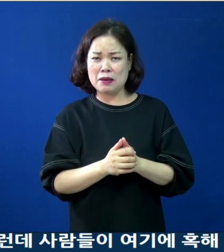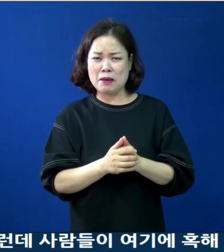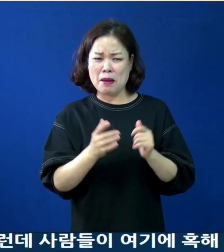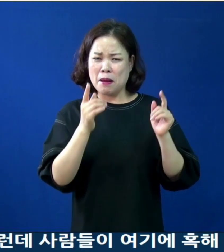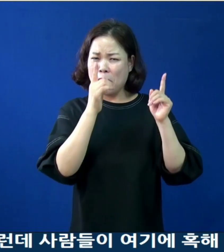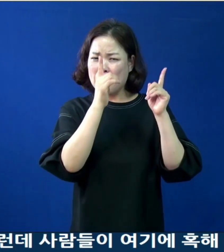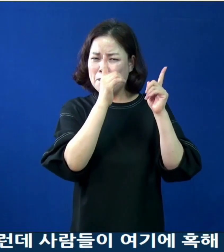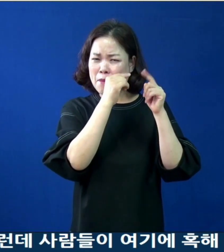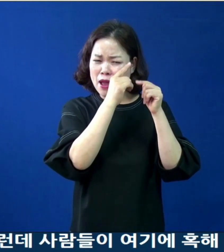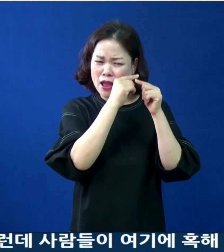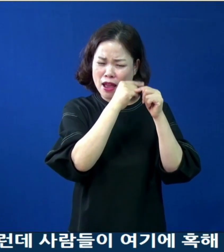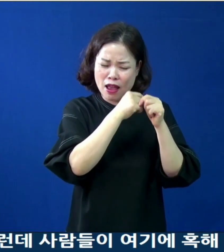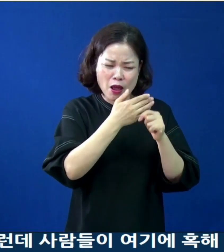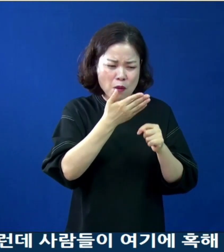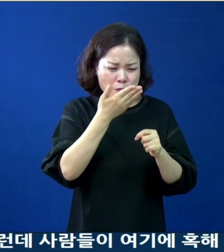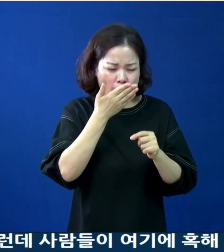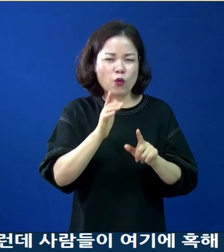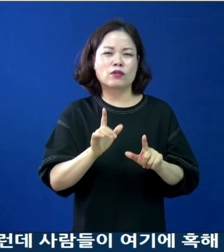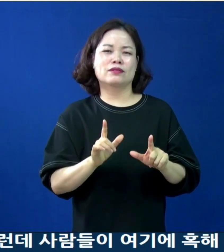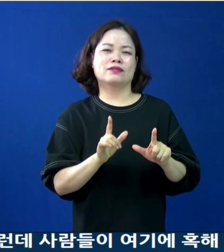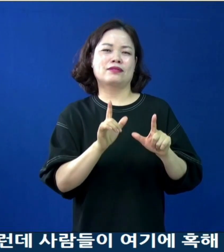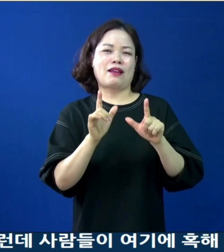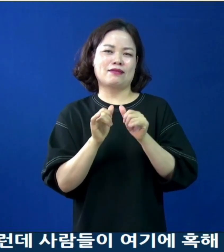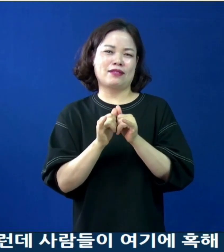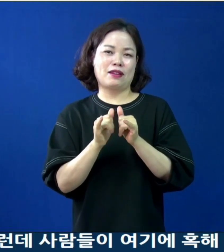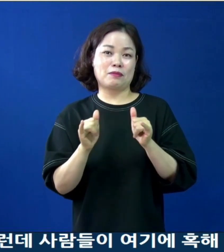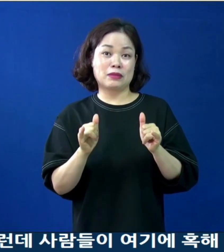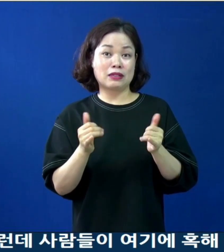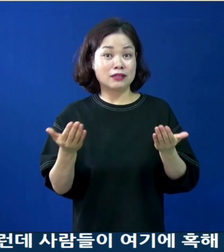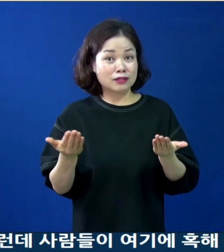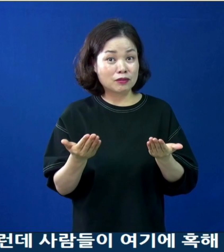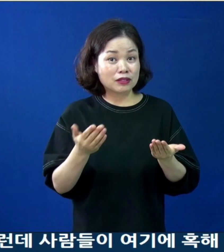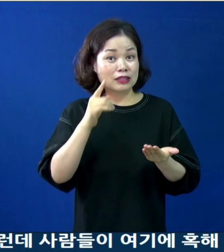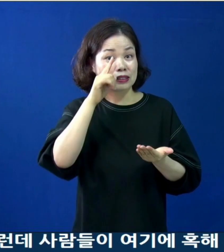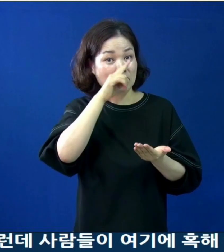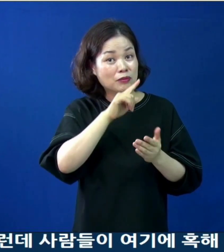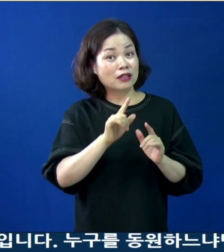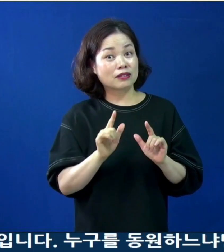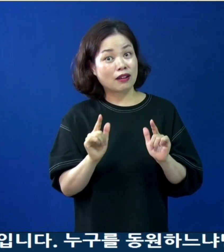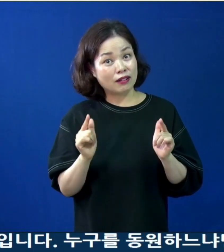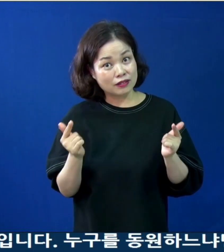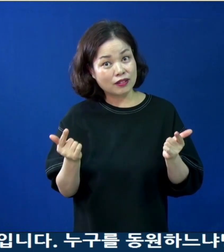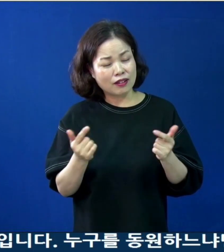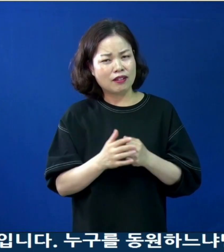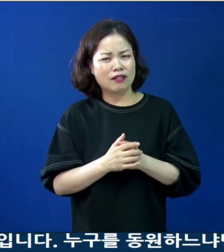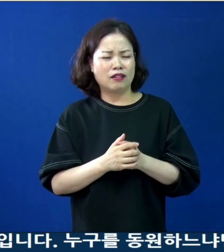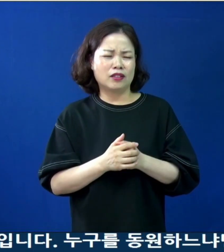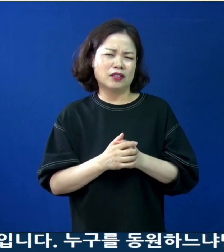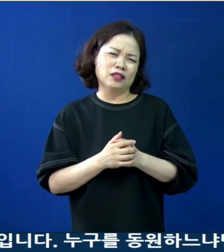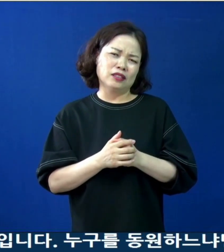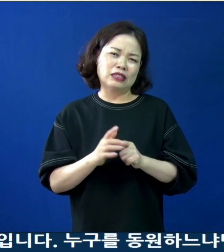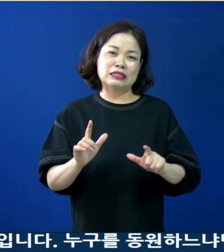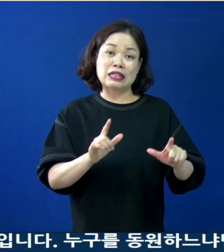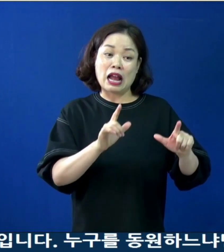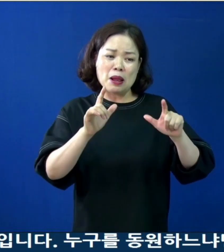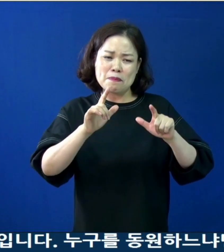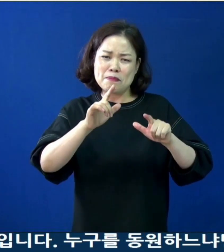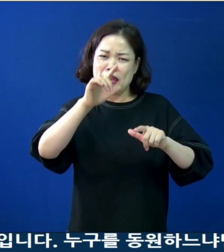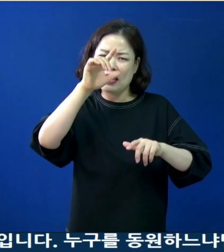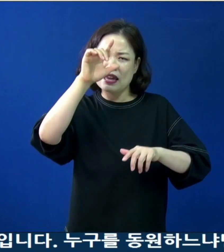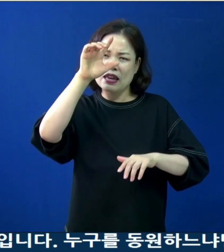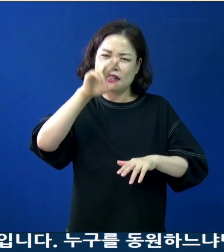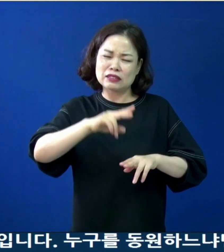매일매일 벌어서 먹고 사는 사람들인데 그 직업이 뭐 나쁘다는 것이 아니라 그러다 보니까 삶의 자리가